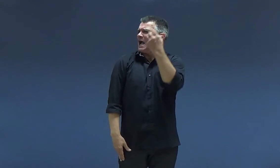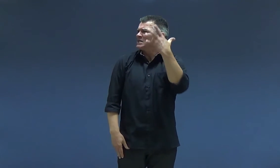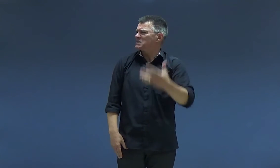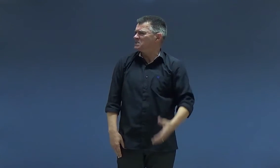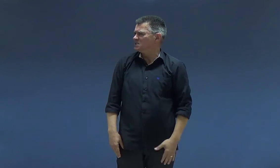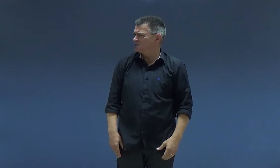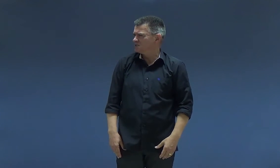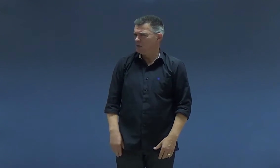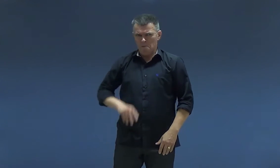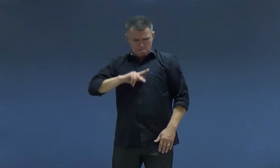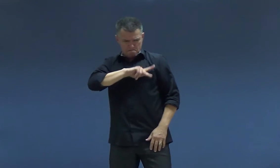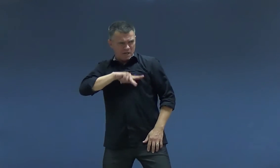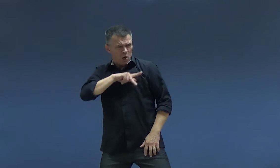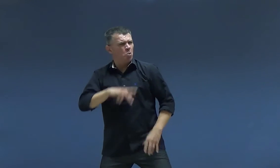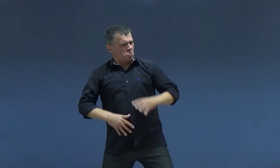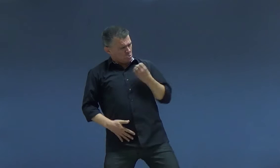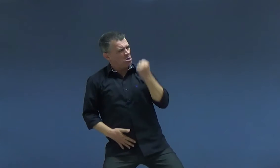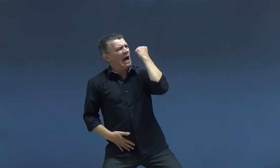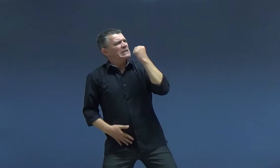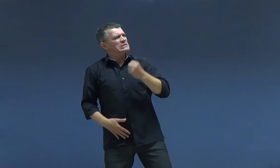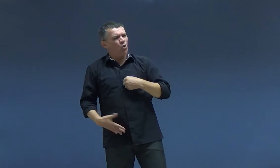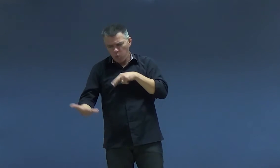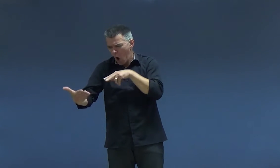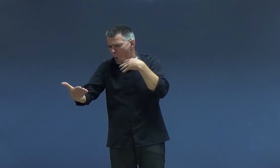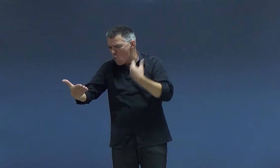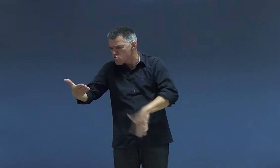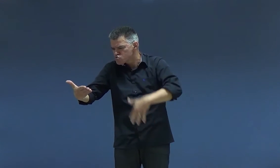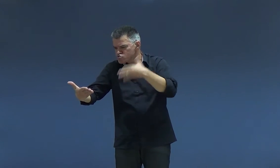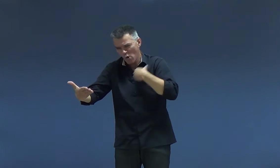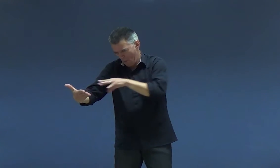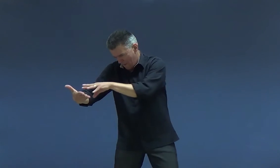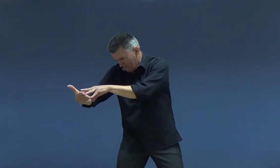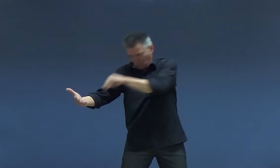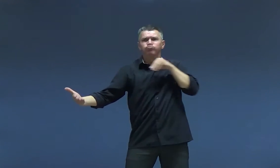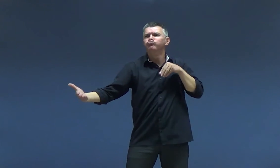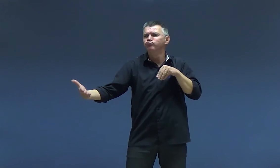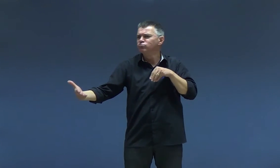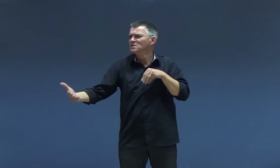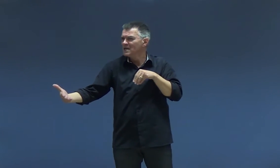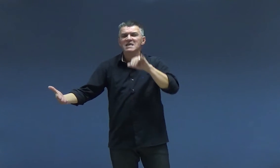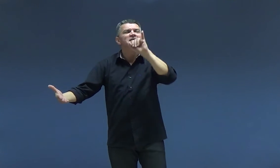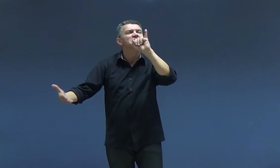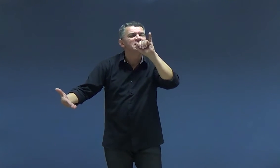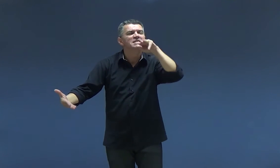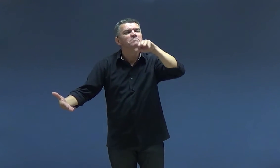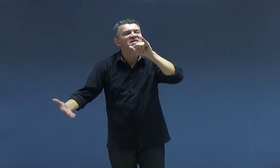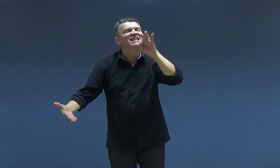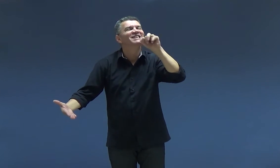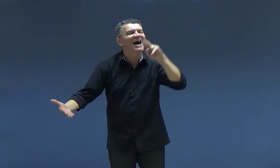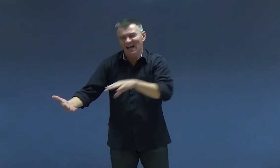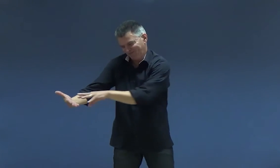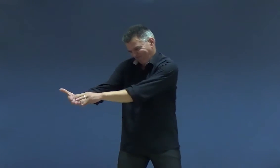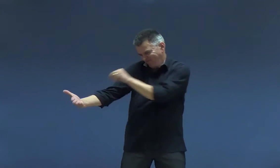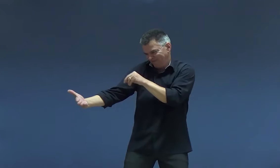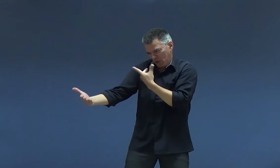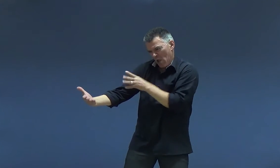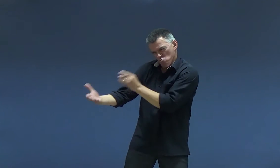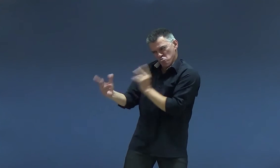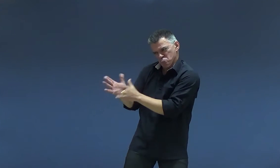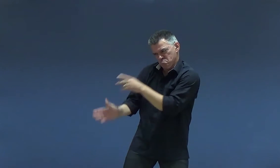Então você precisa ter coragem. Paulo tinha coragem. E a gente olha a palavra ali e a gente precisa